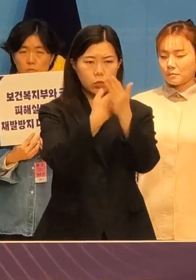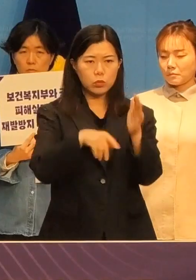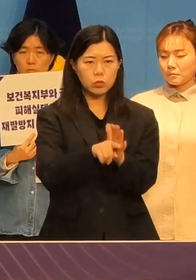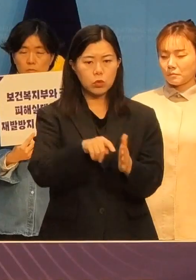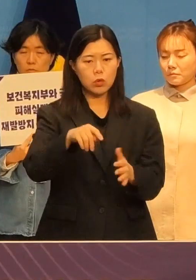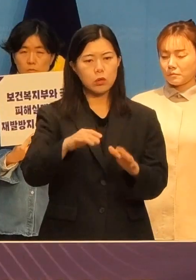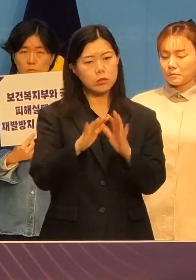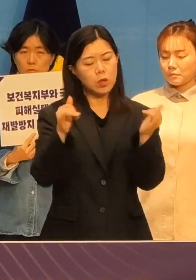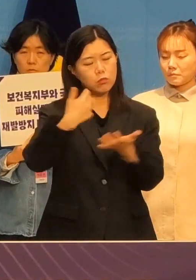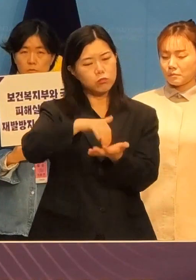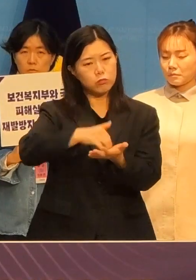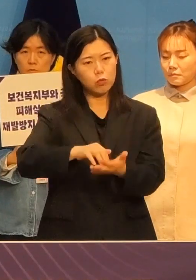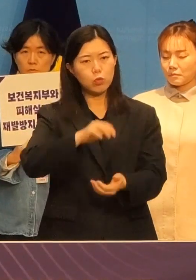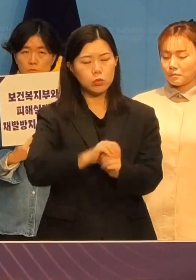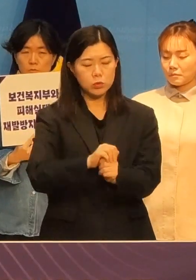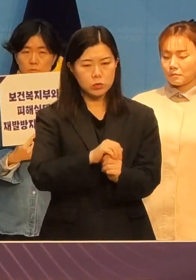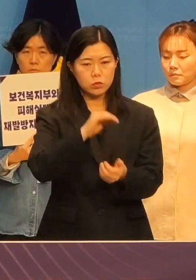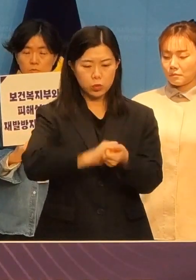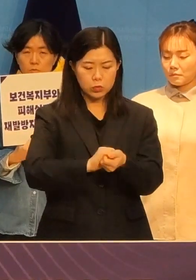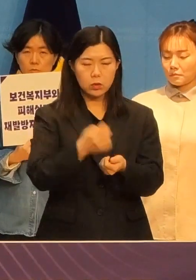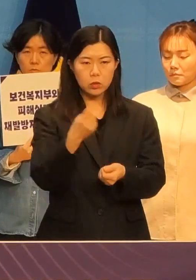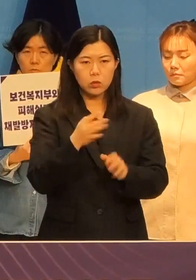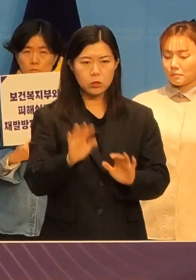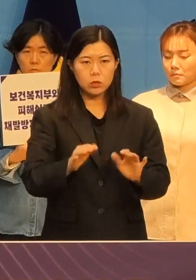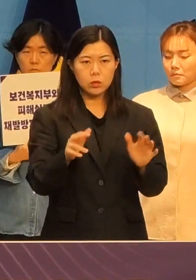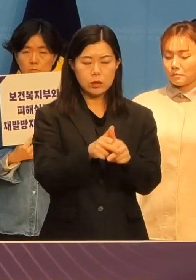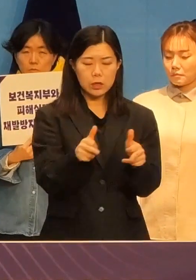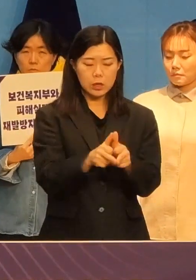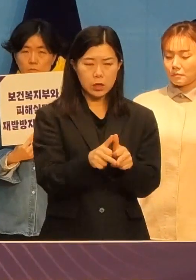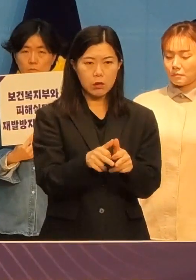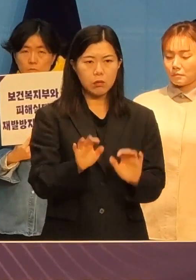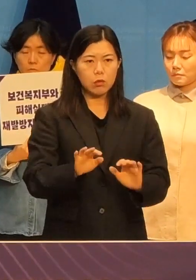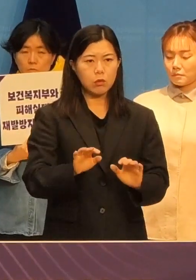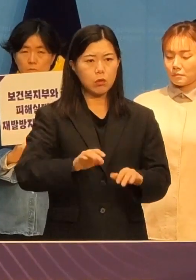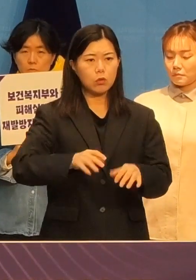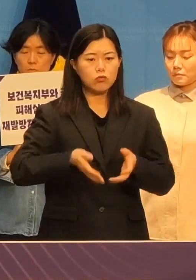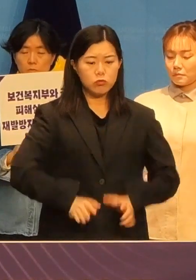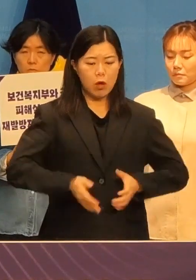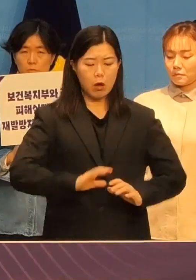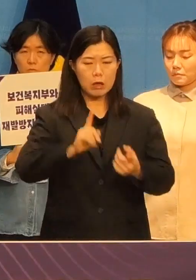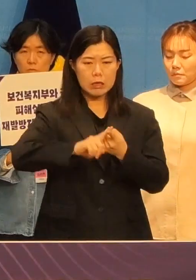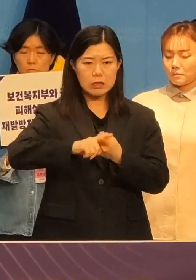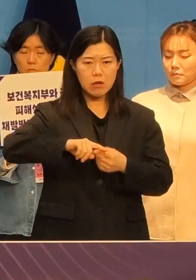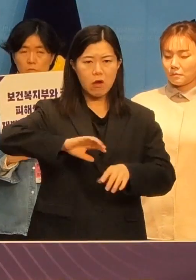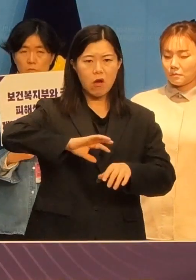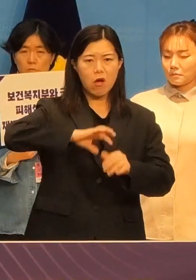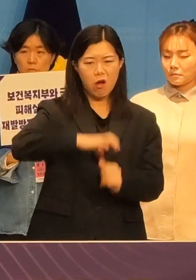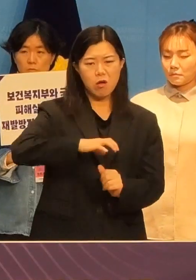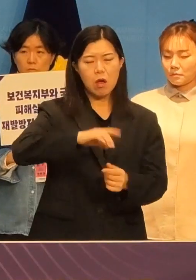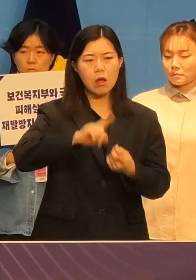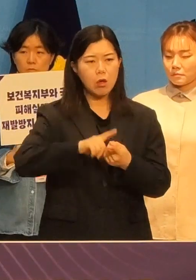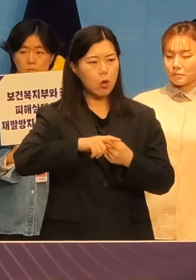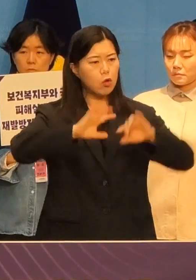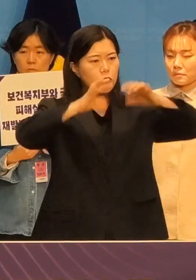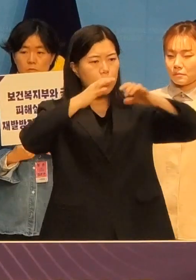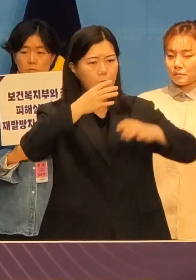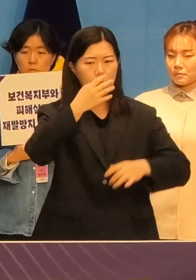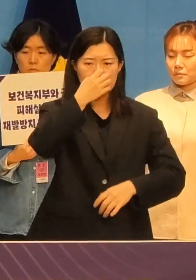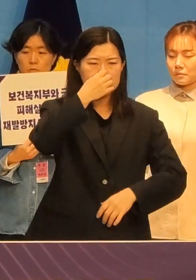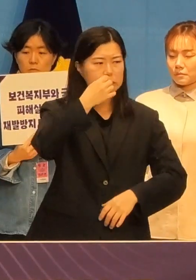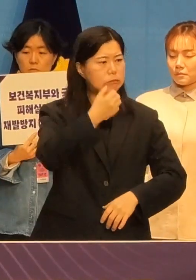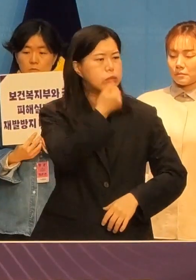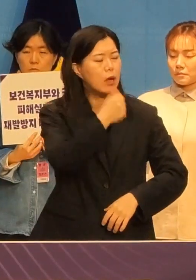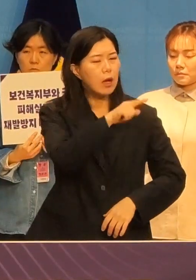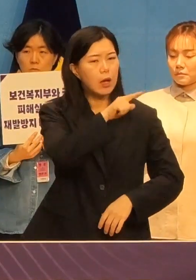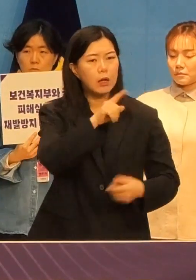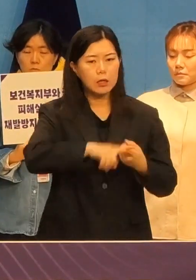장애인의 임신과 출생은 더욱 적극적으로 억제해온 국가의 기만과 모순을 명확하게 짚어주신 바